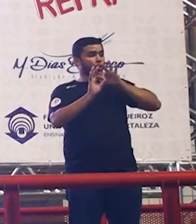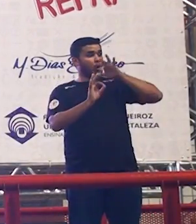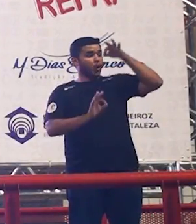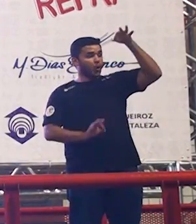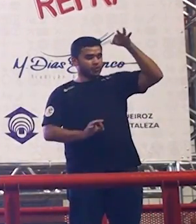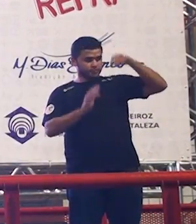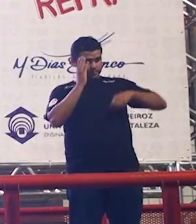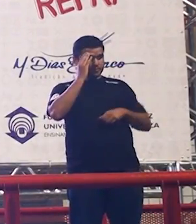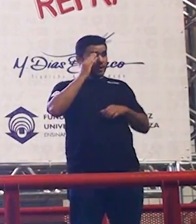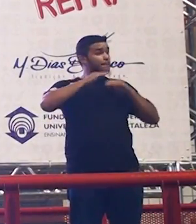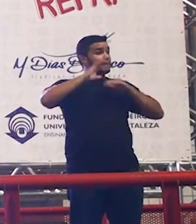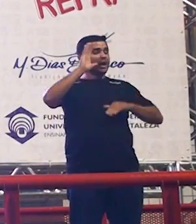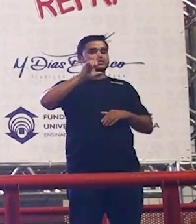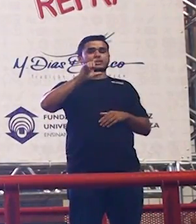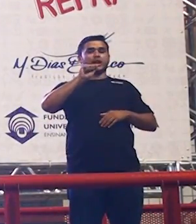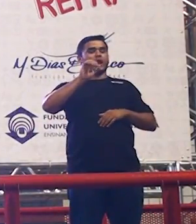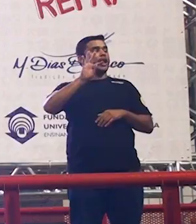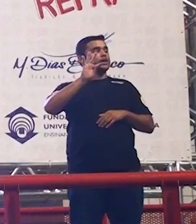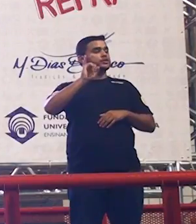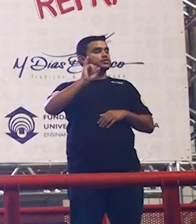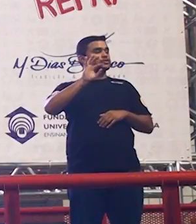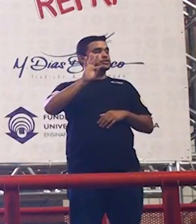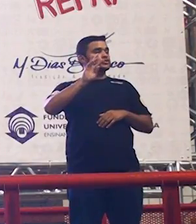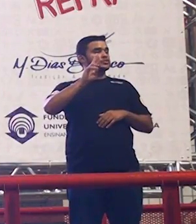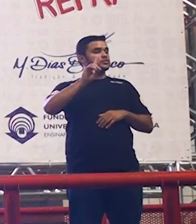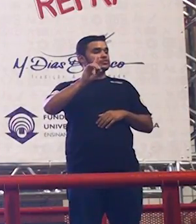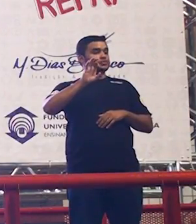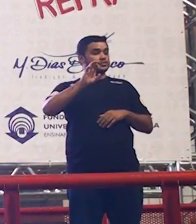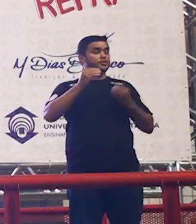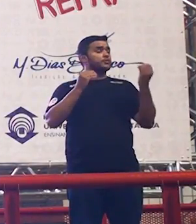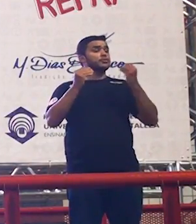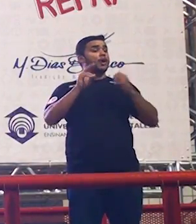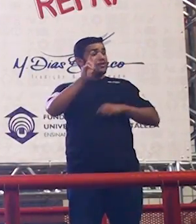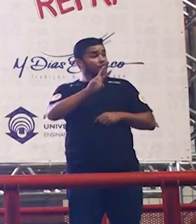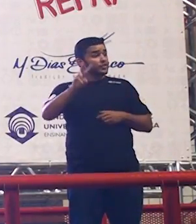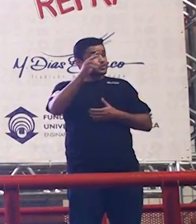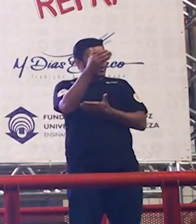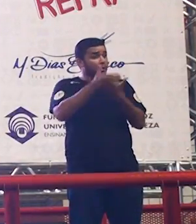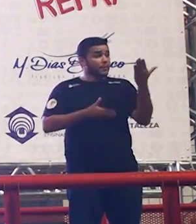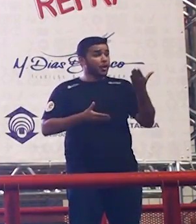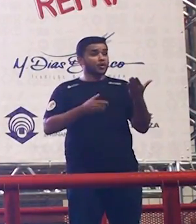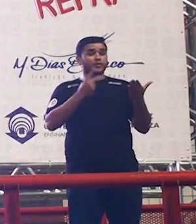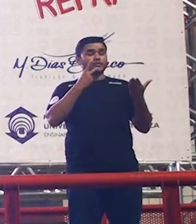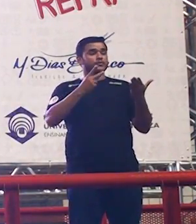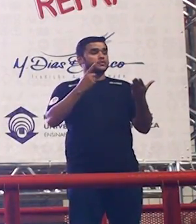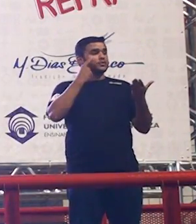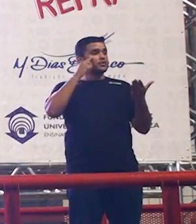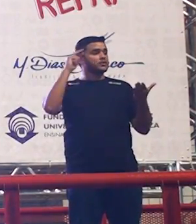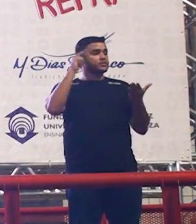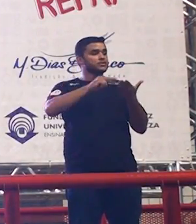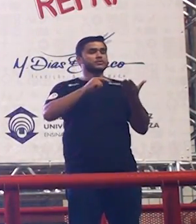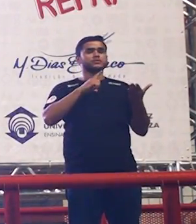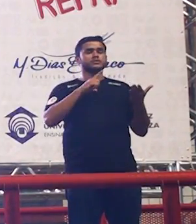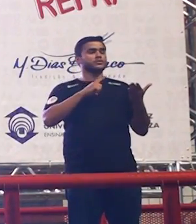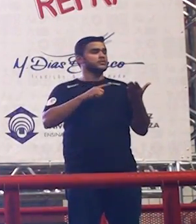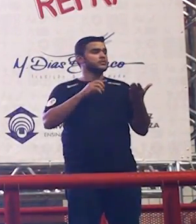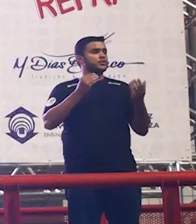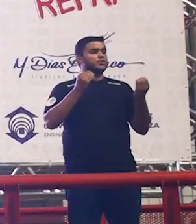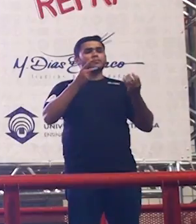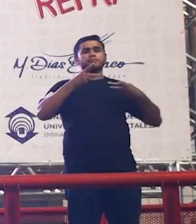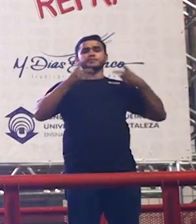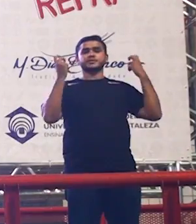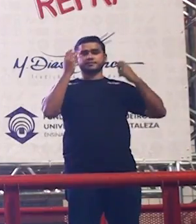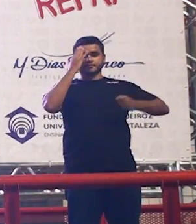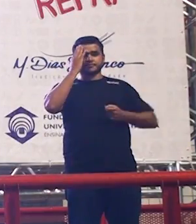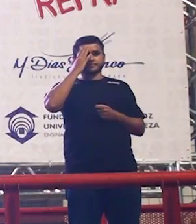Beleza? Mas, Fernandes, o que o vestibular quer da gente? É isso. Ó. Eu quero que você me diga